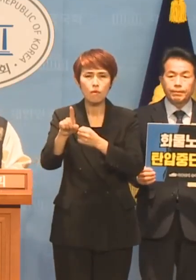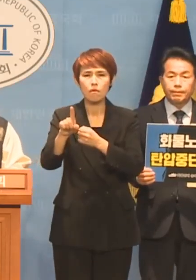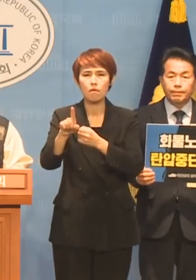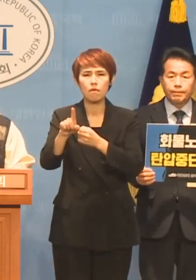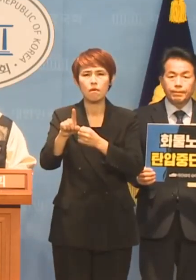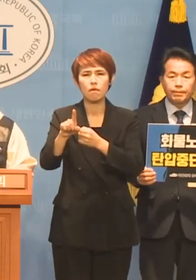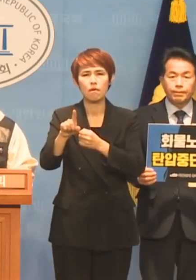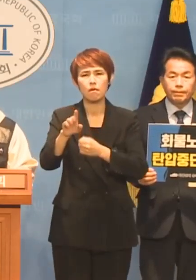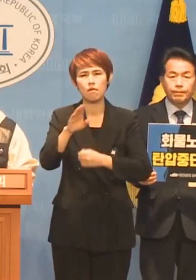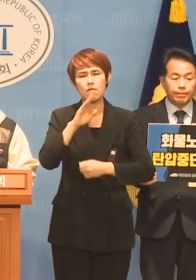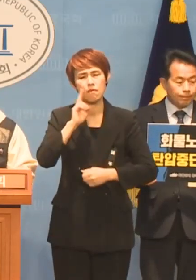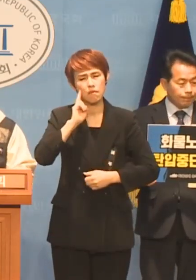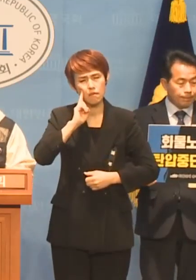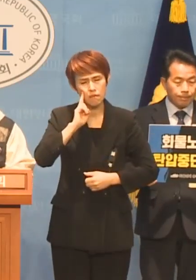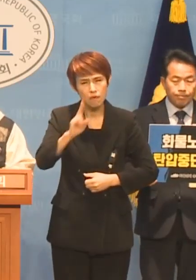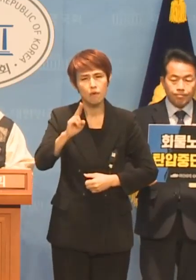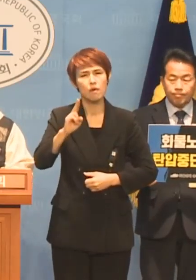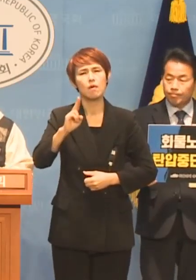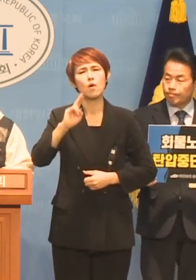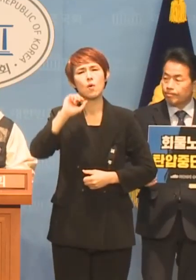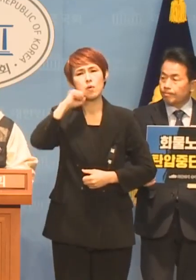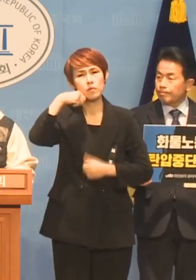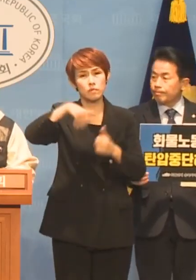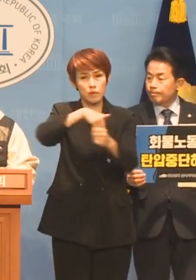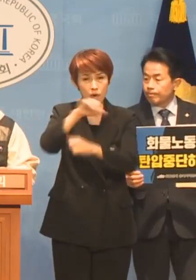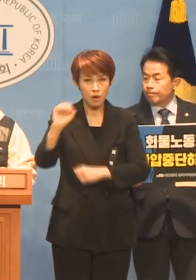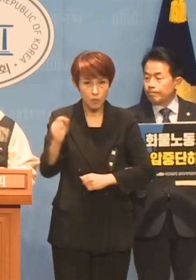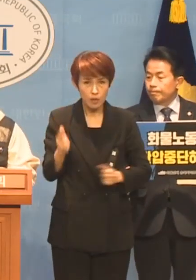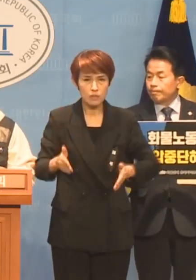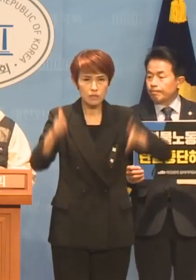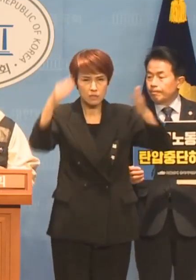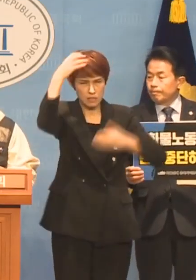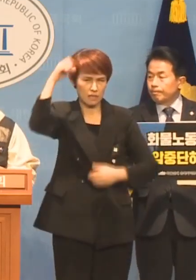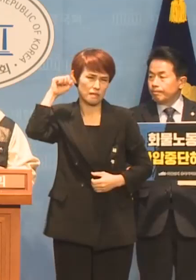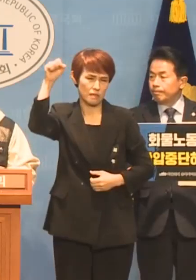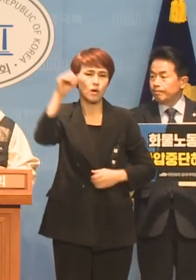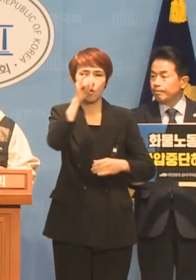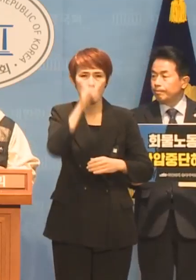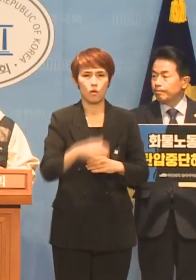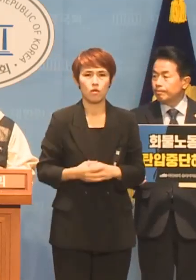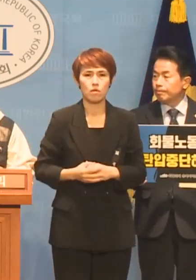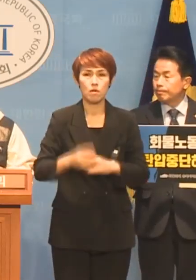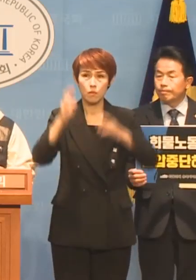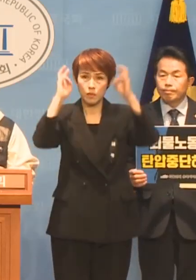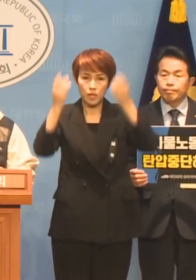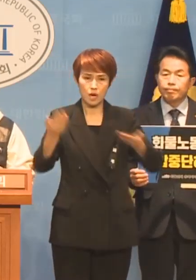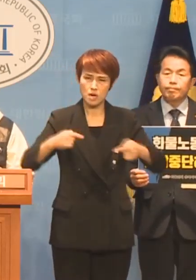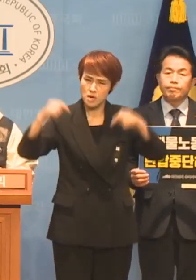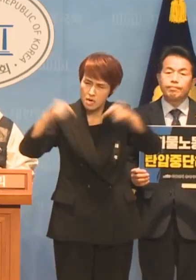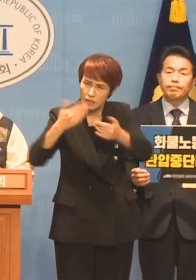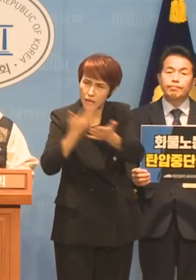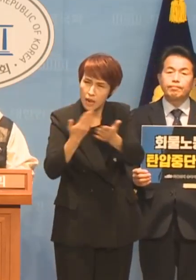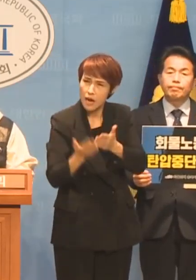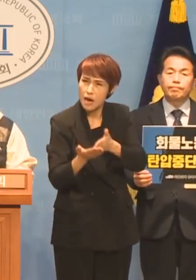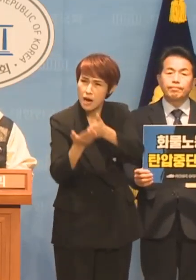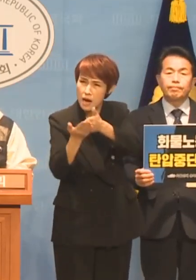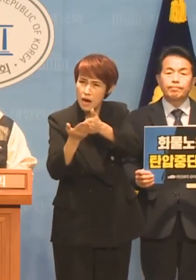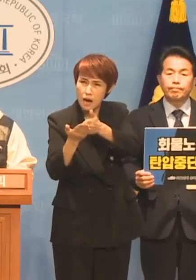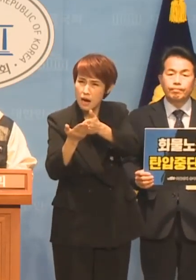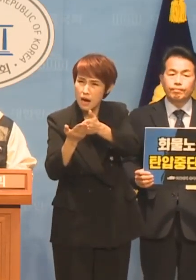없는 벼랑 끝에 서 있다라는 이야기입니다. 수많은 교섭 요청에도 불구하고 어떠한 대화도 하지